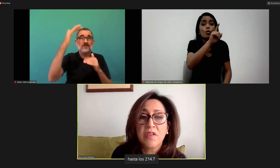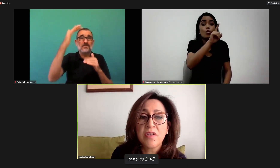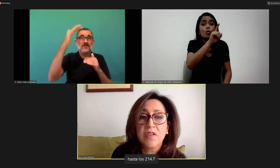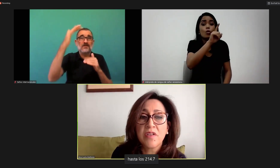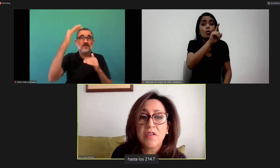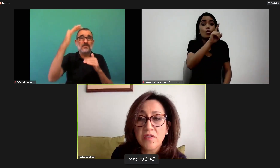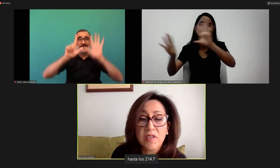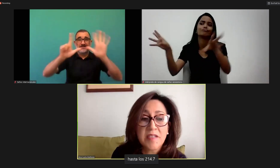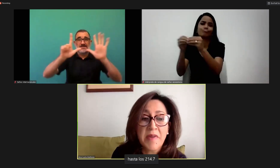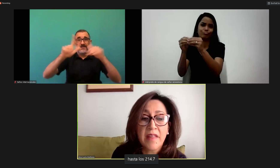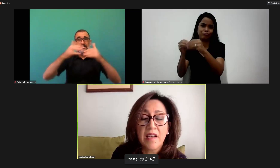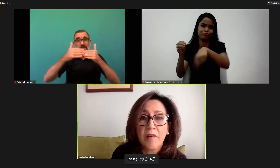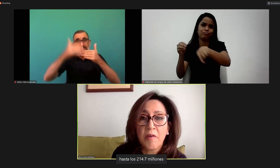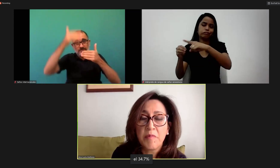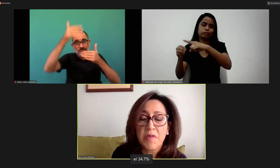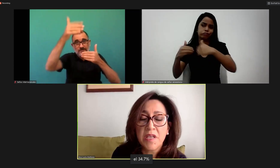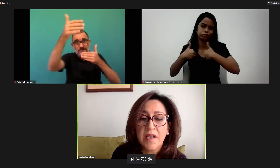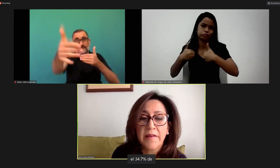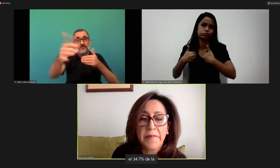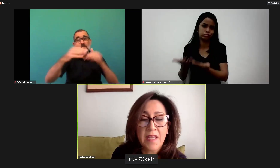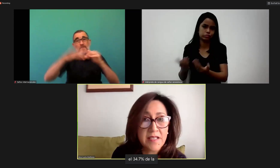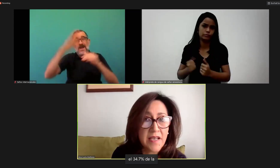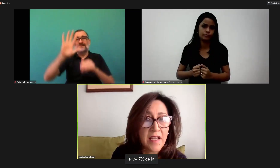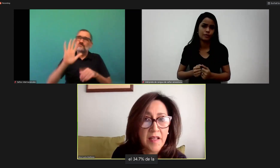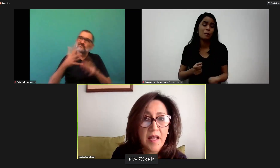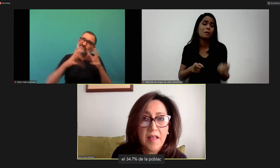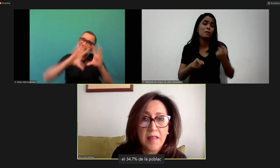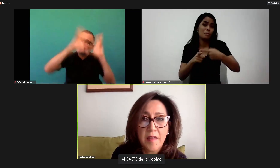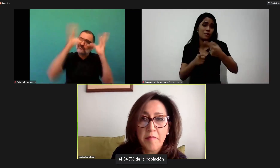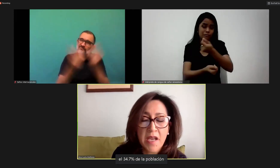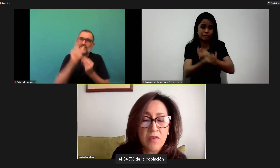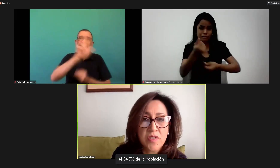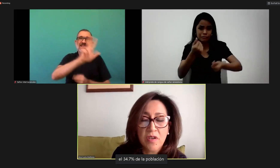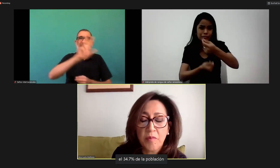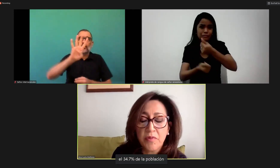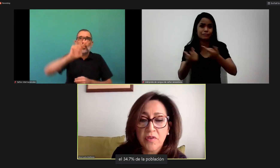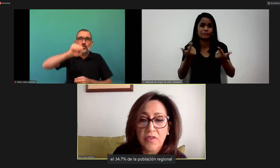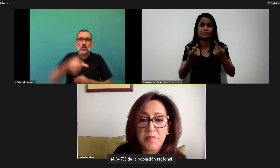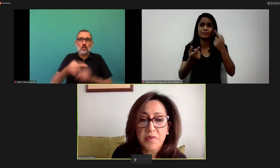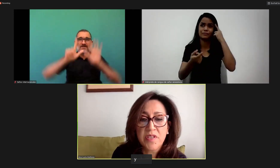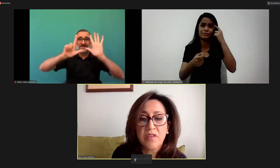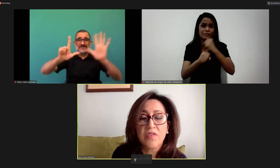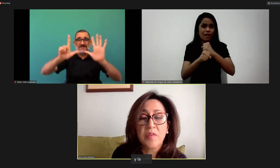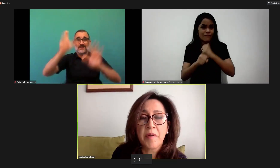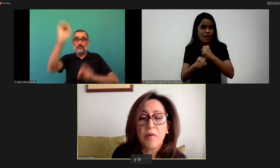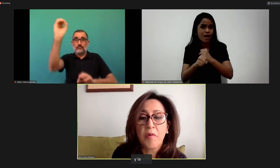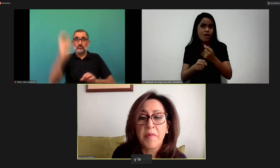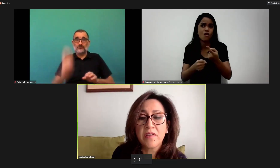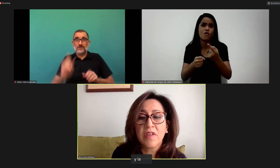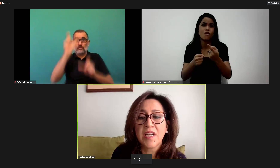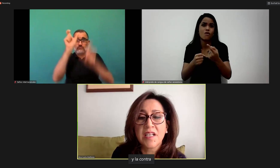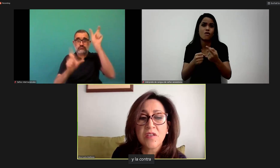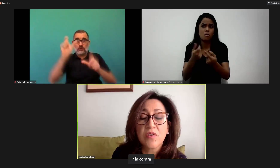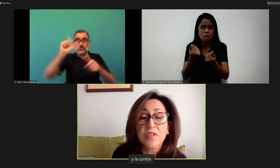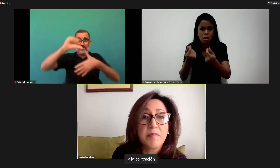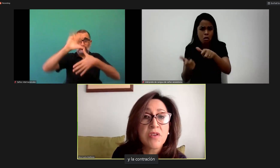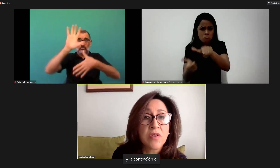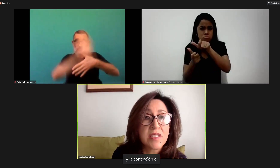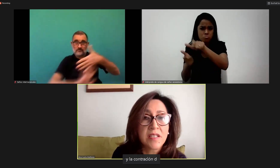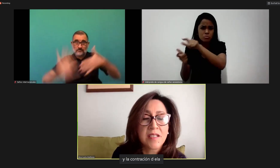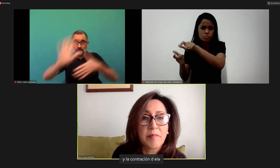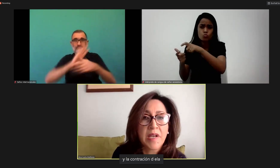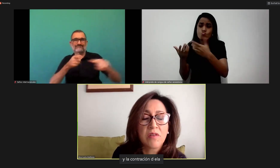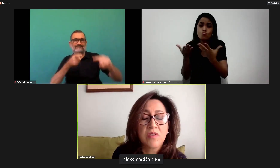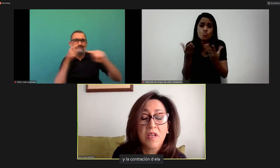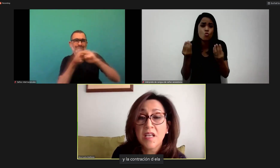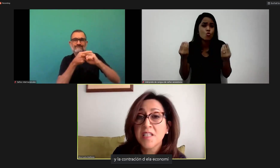34.7% debido a la contracción estimada de la economía, que será de menos 5.3%, se prevé un aumento de casi 12 millones